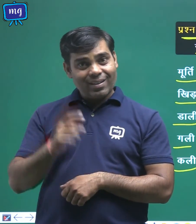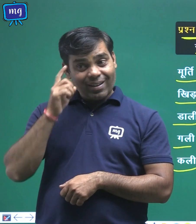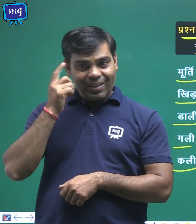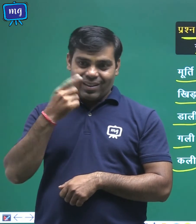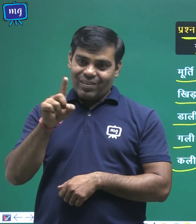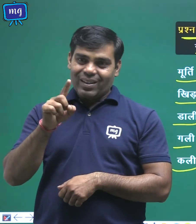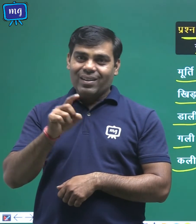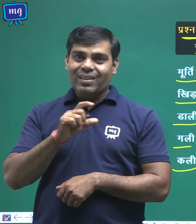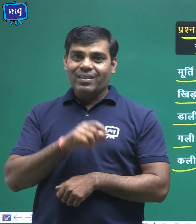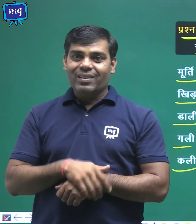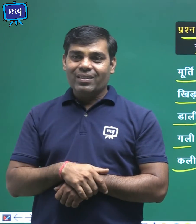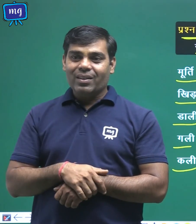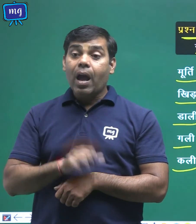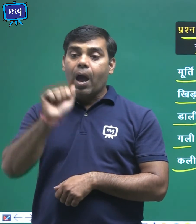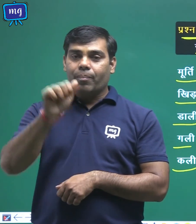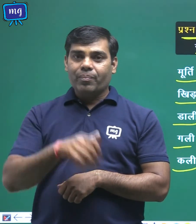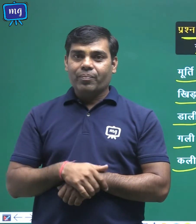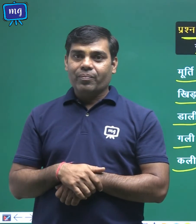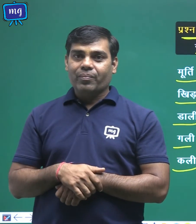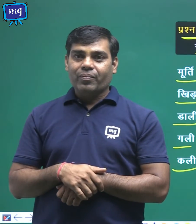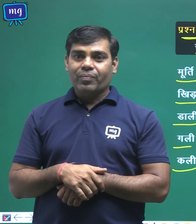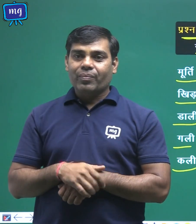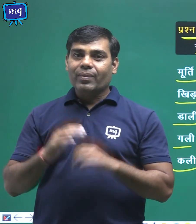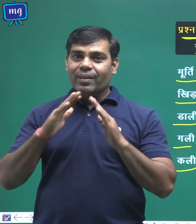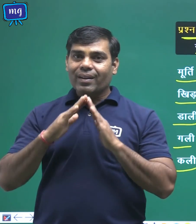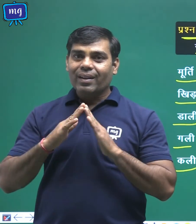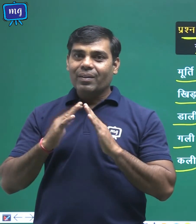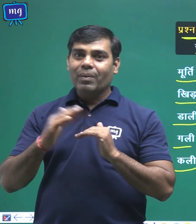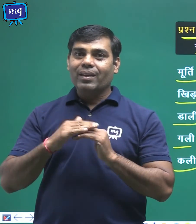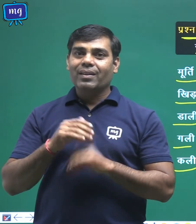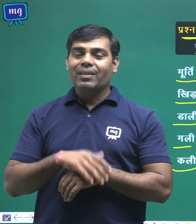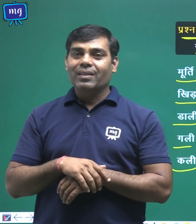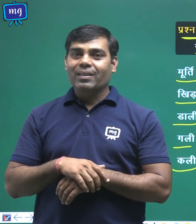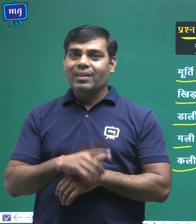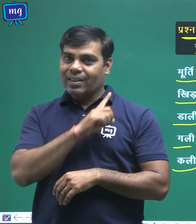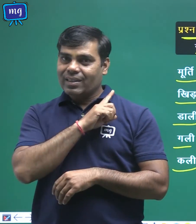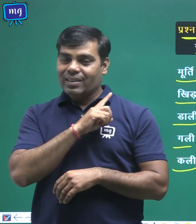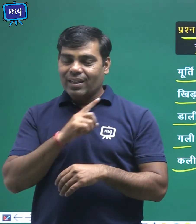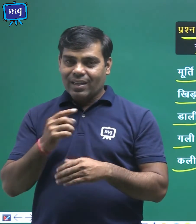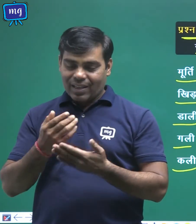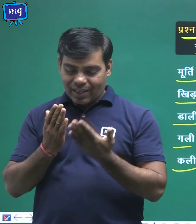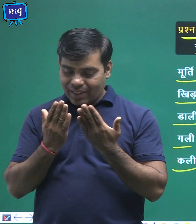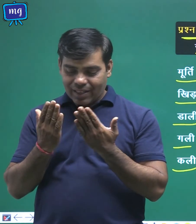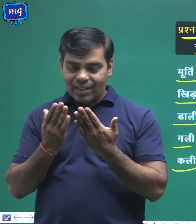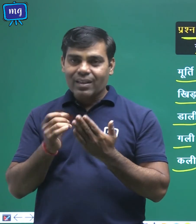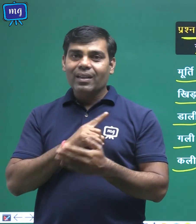होगा। आप घर पर इसका अध्ययन करें